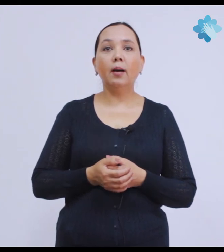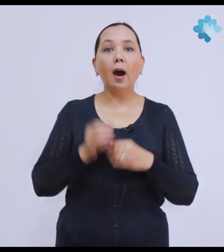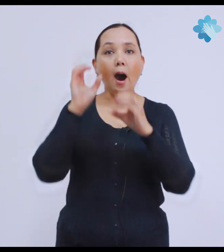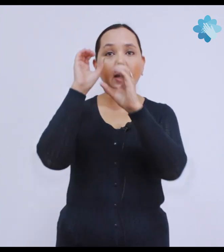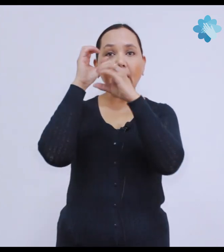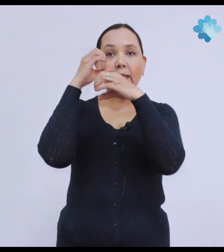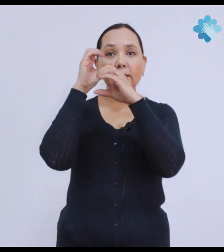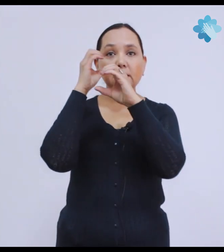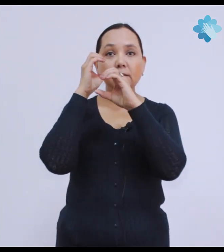анализ